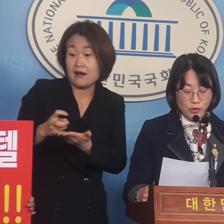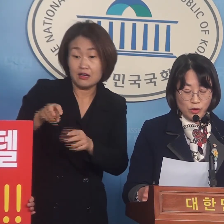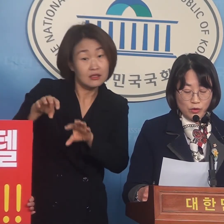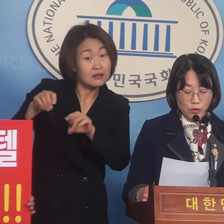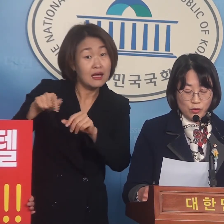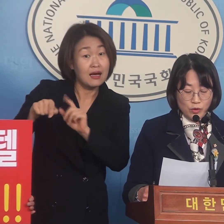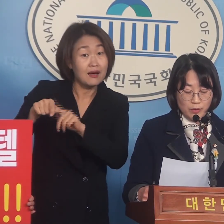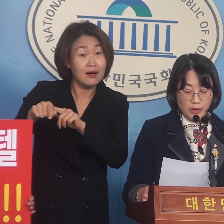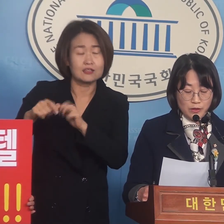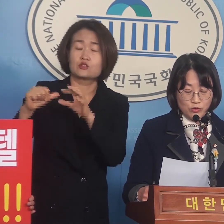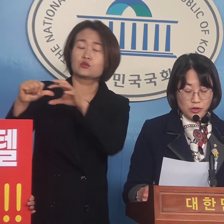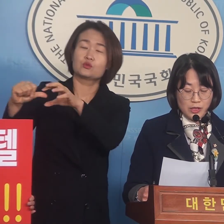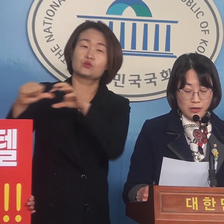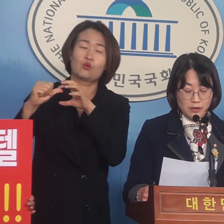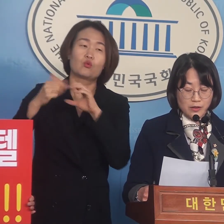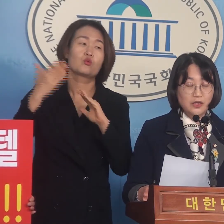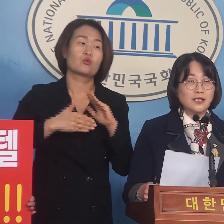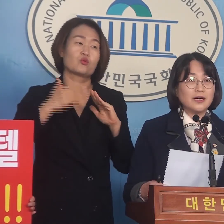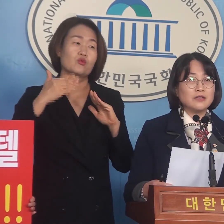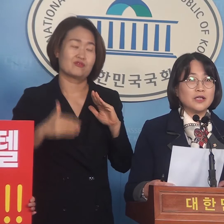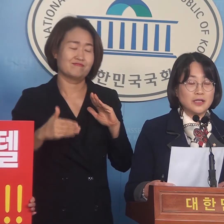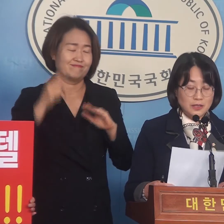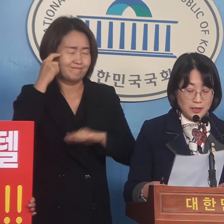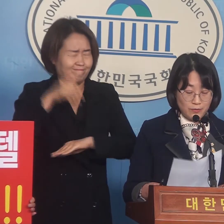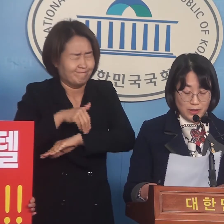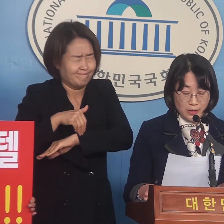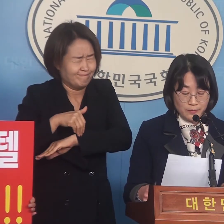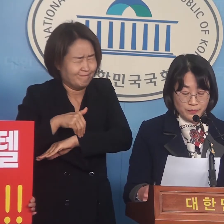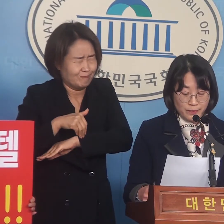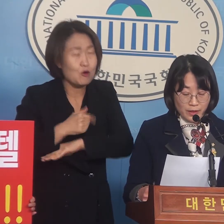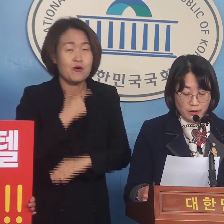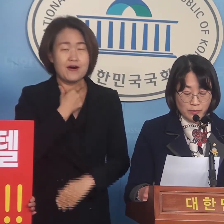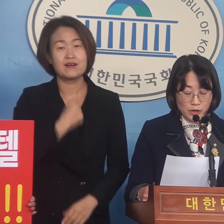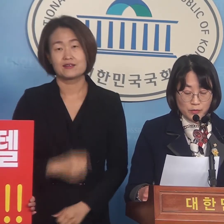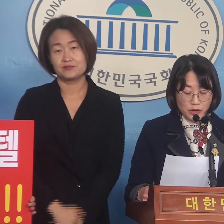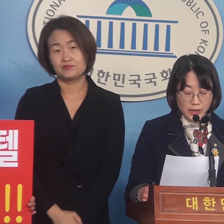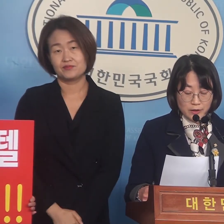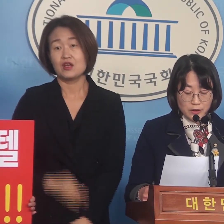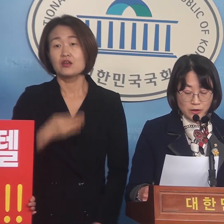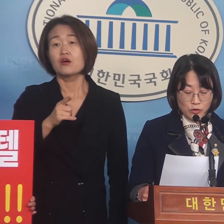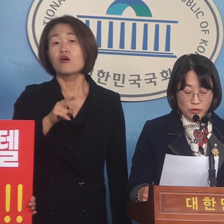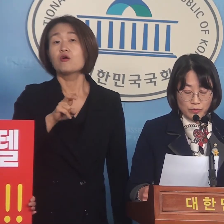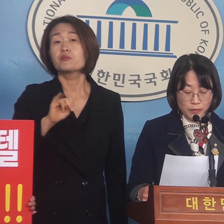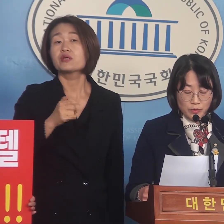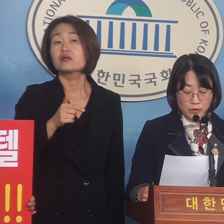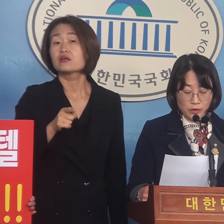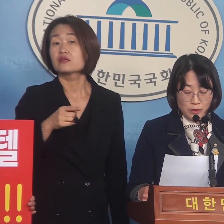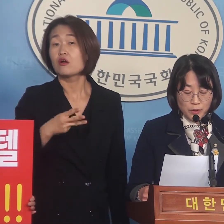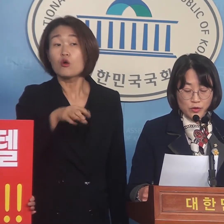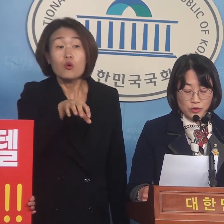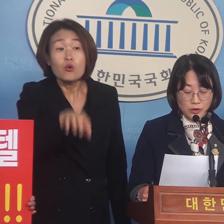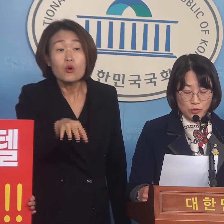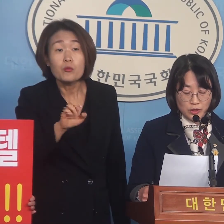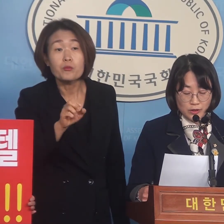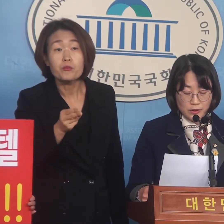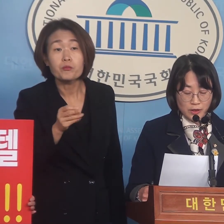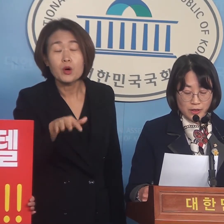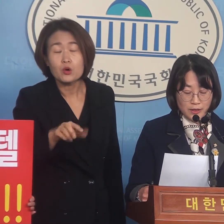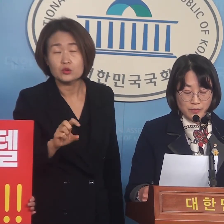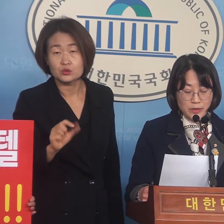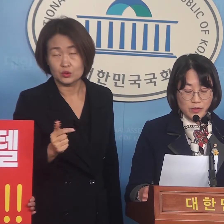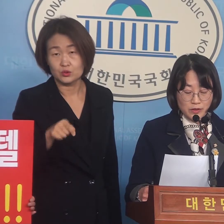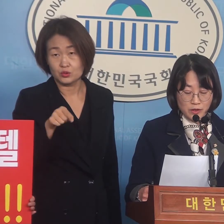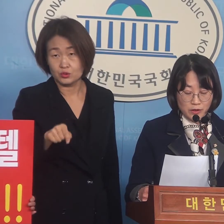수 있도록 공공 개발을 추진할 것을 강력하게 제안합니다. 터미널 부지가 있는 평촌